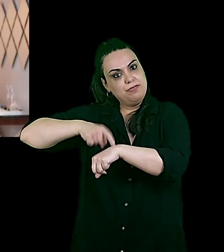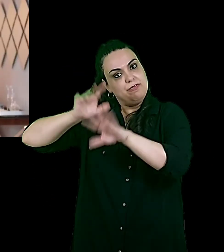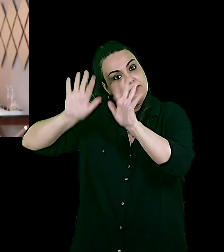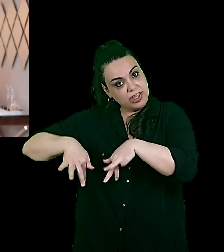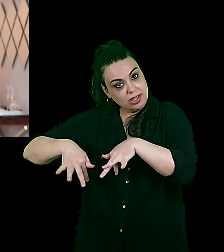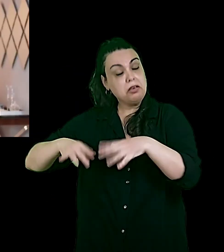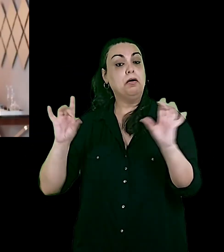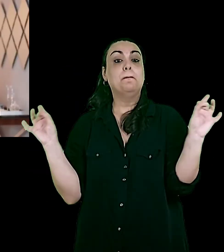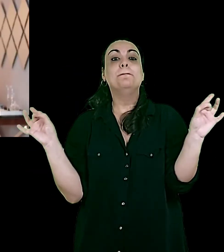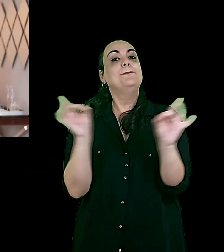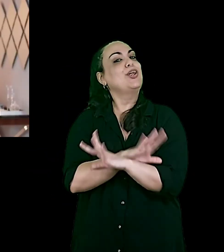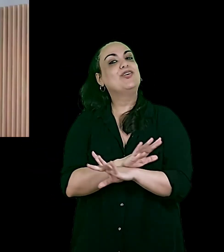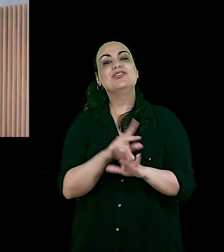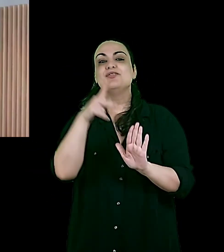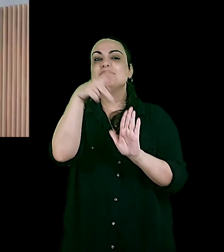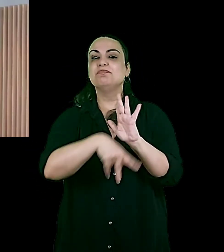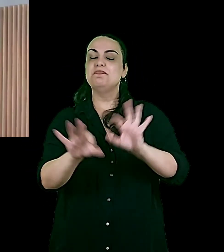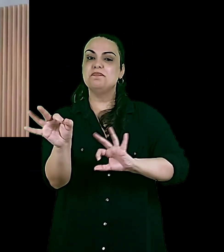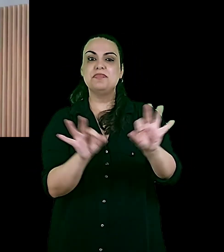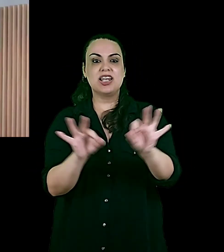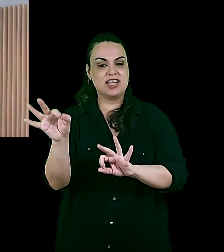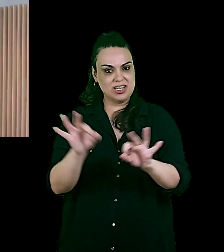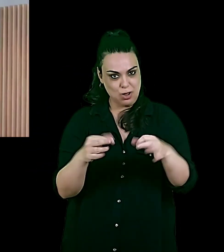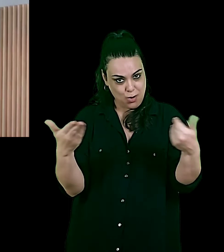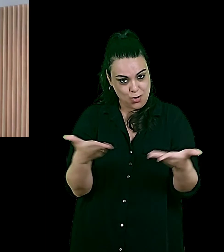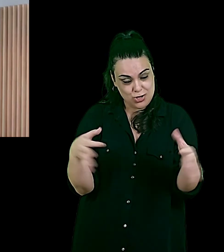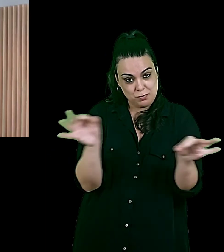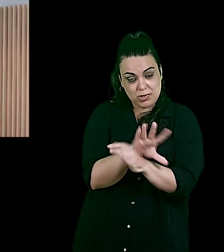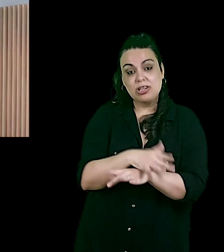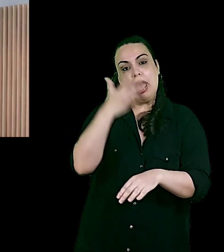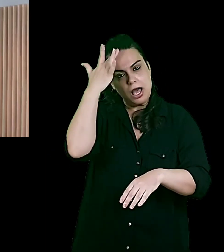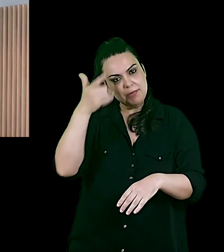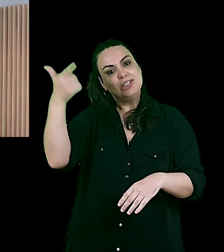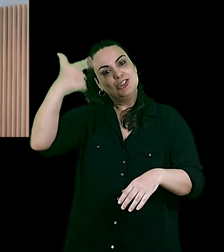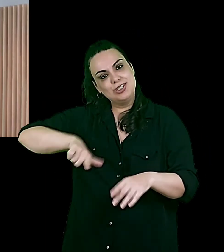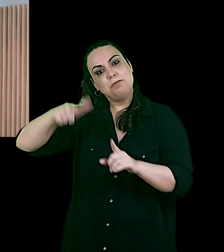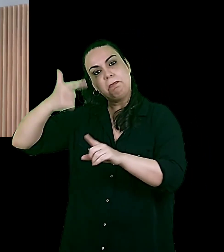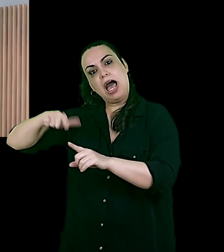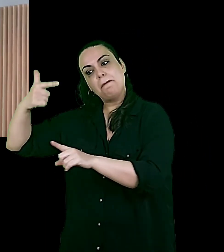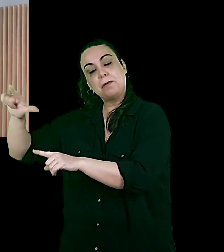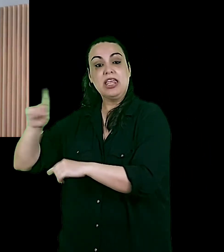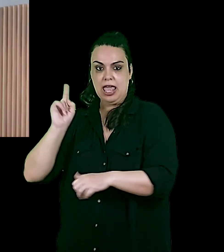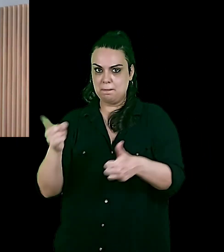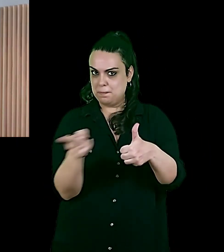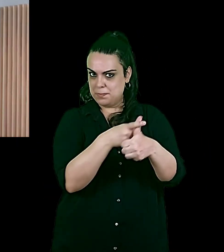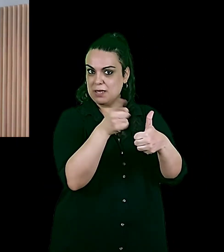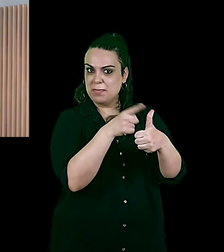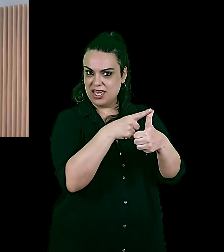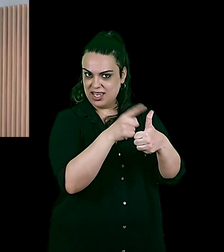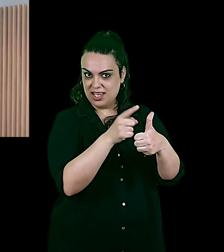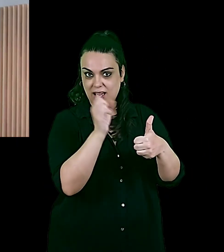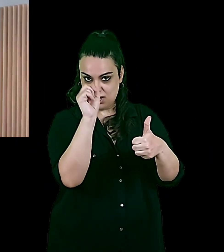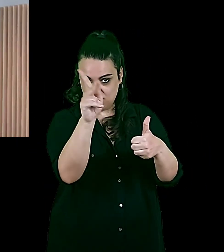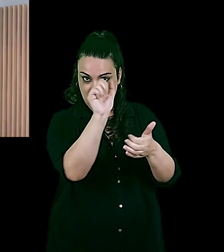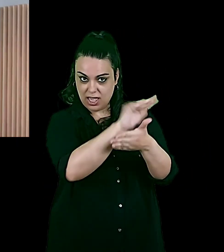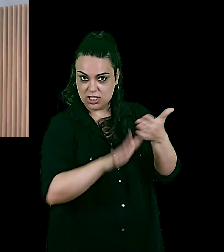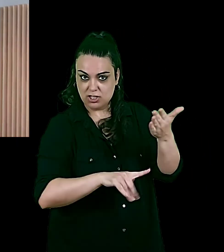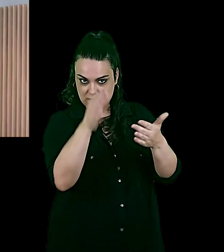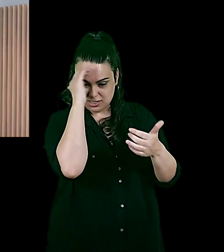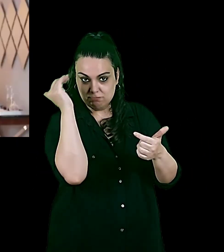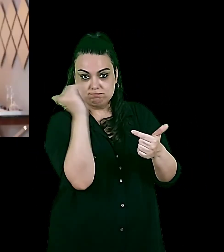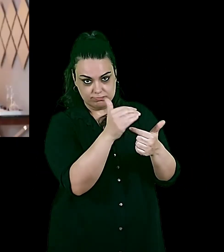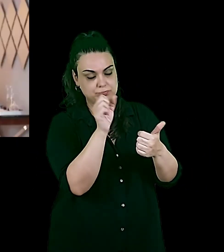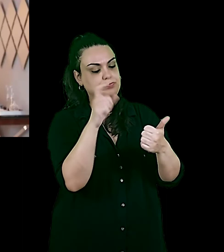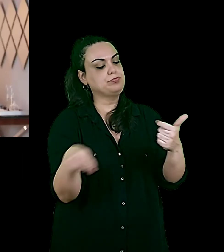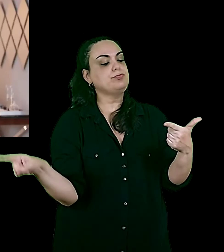que eu terminei. Fechou o planejamento. Então, essa é a primeira da lista de 3 tarefinhas que eu quero que você